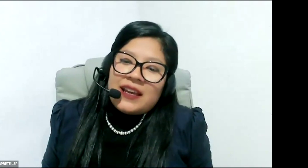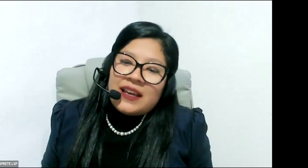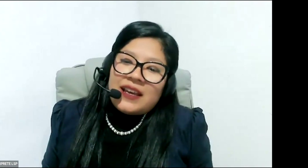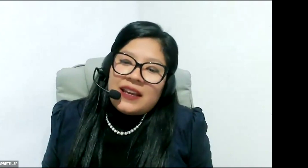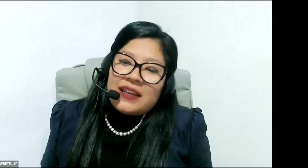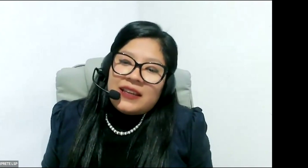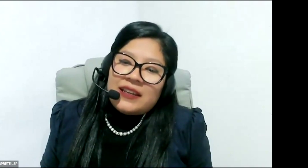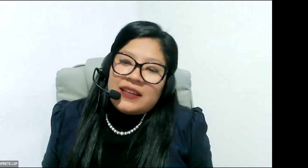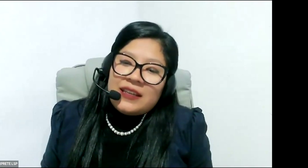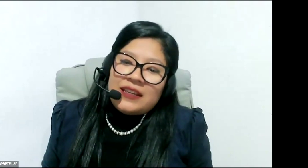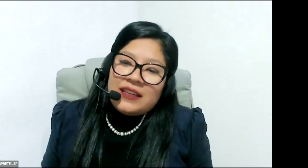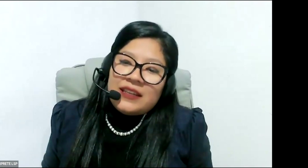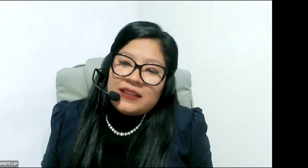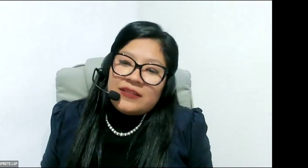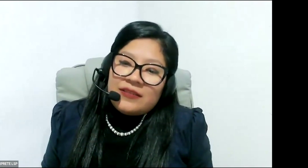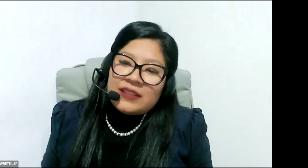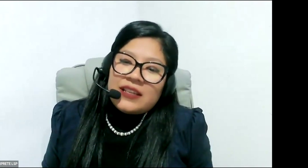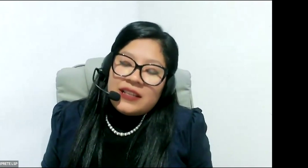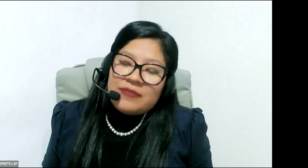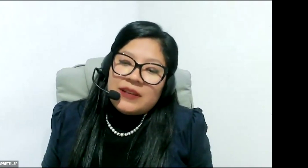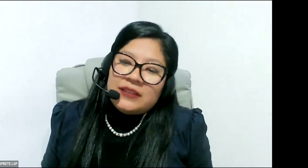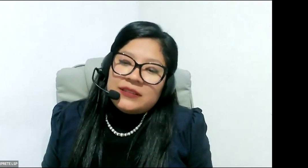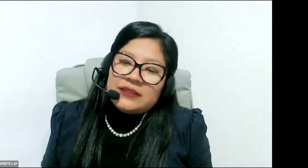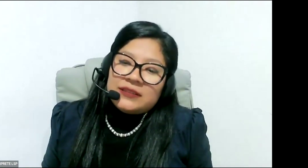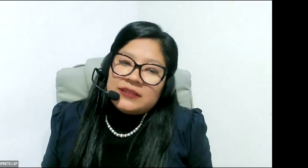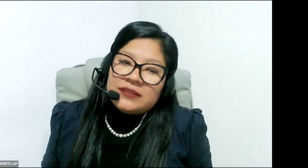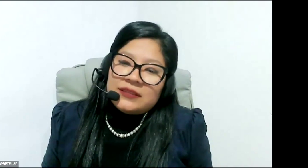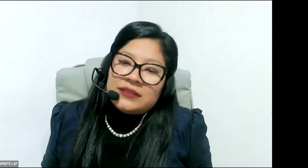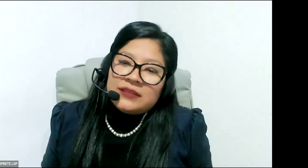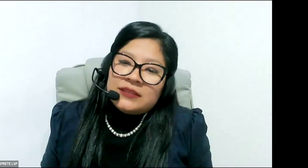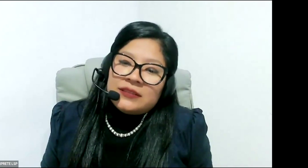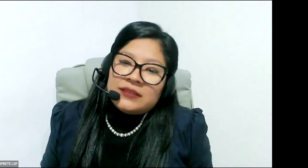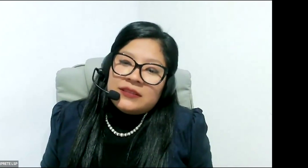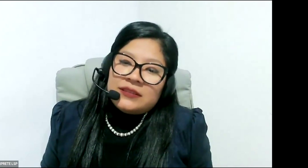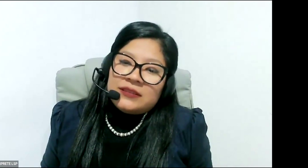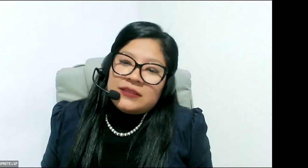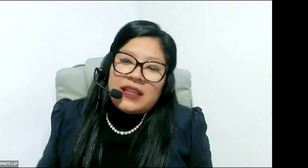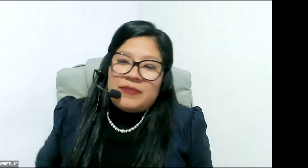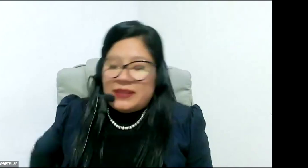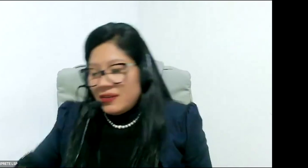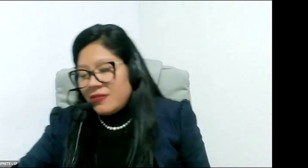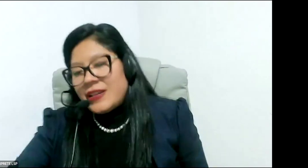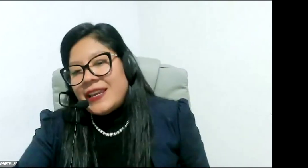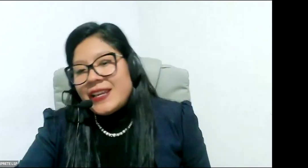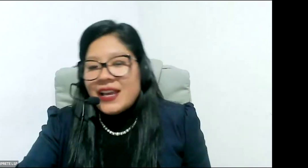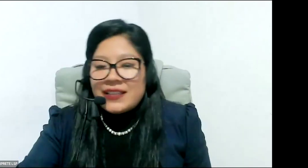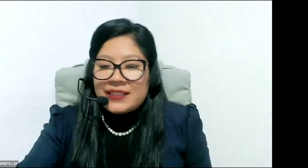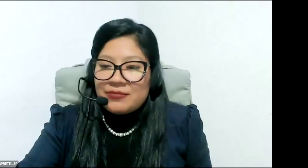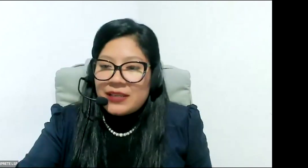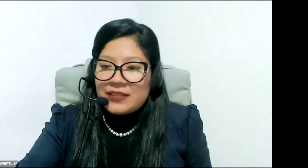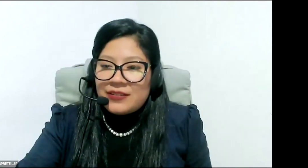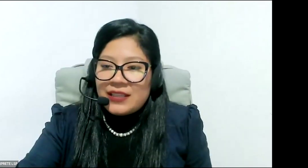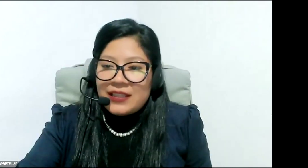Ajá y yo nací en Lima nada más Okay